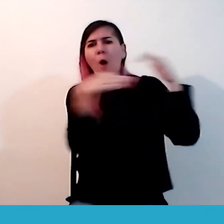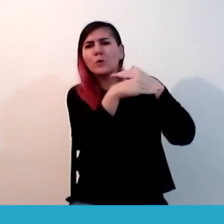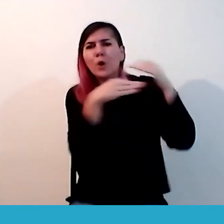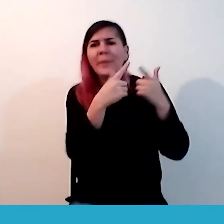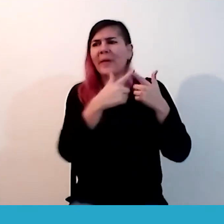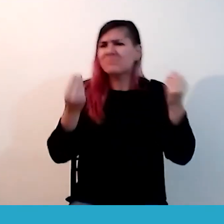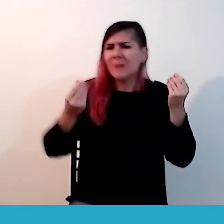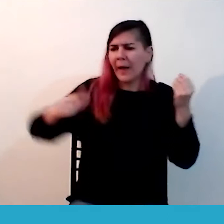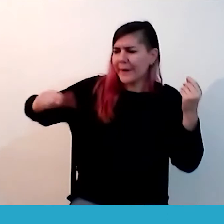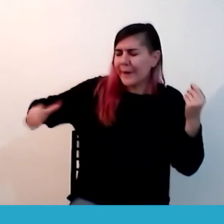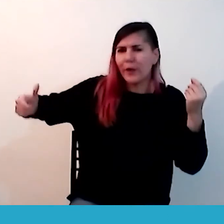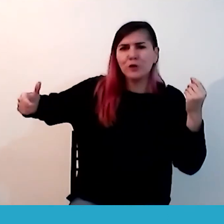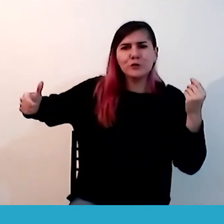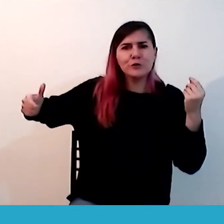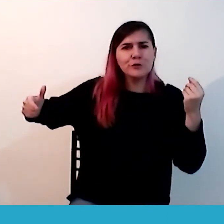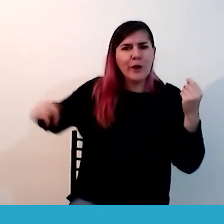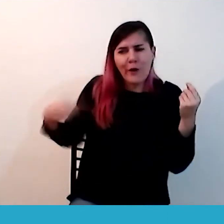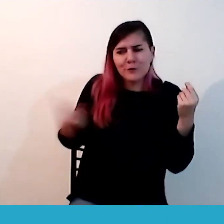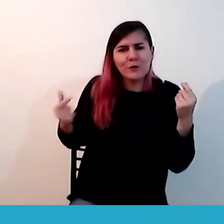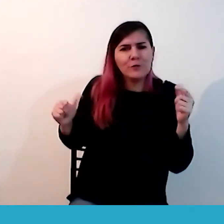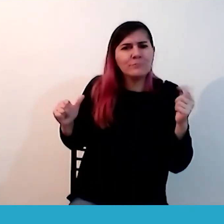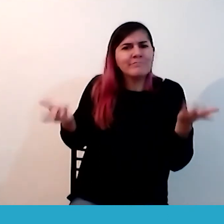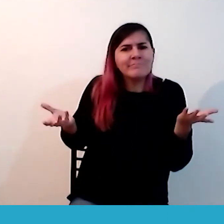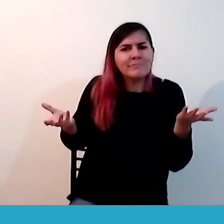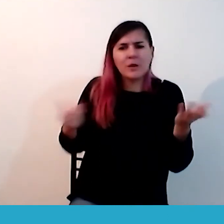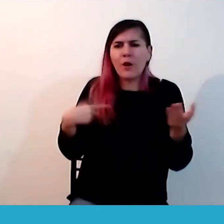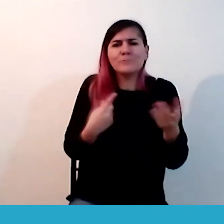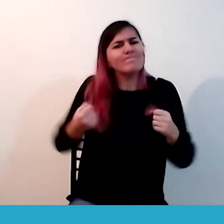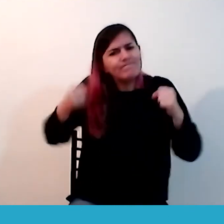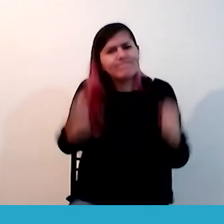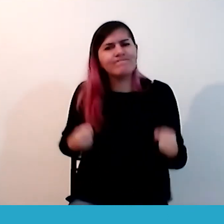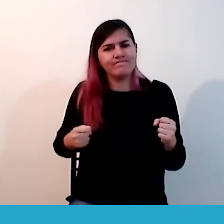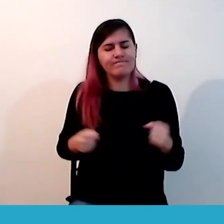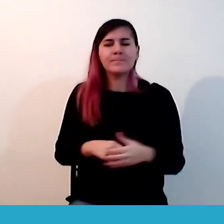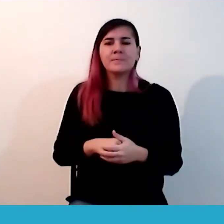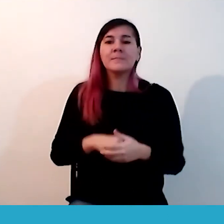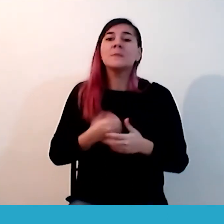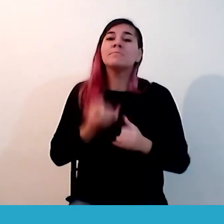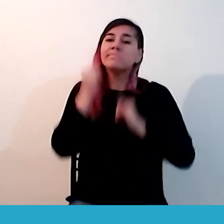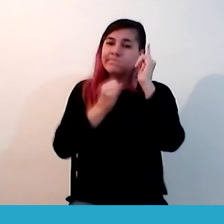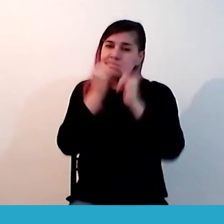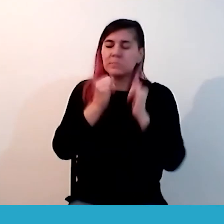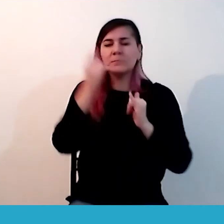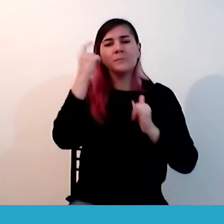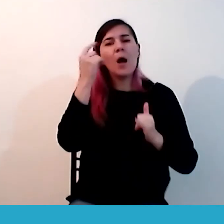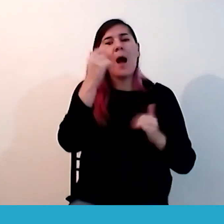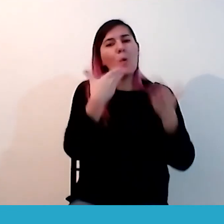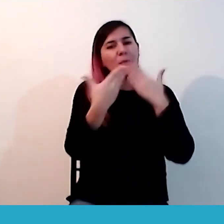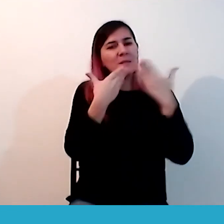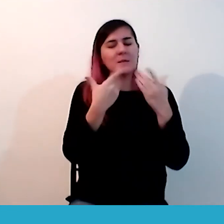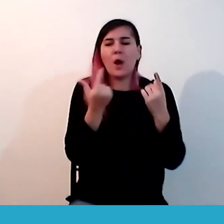arroyos y bosques que nos abrigue? Insta a resistir. Por todo lo expuesto, considera que esta audiencia pública carece de toda